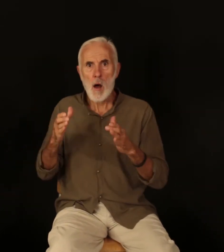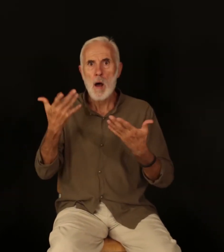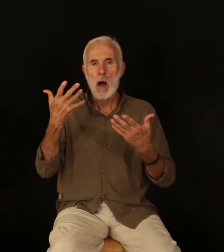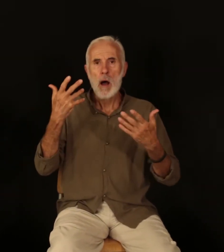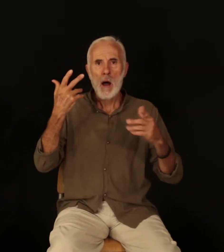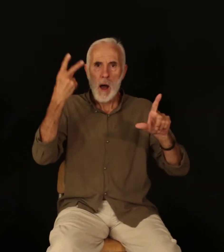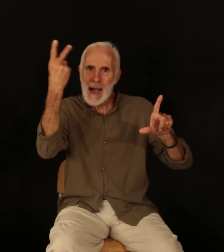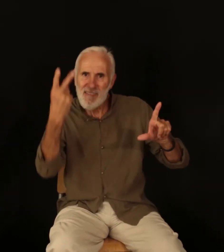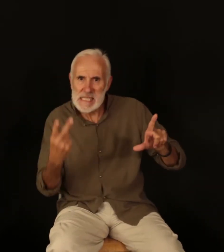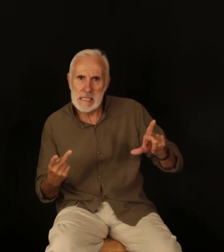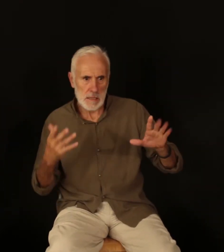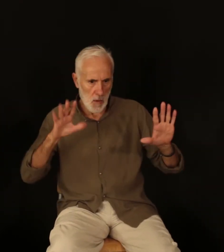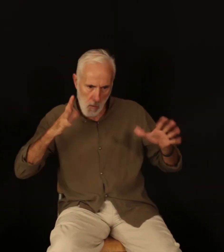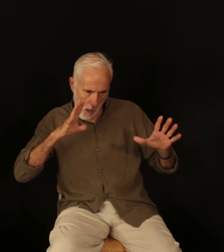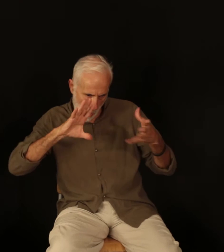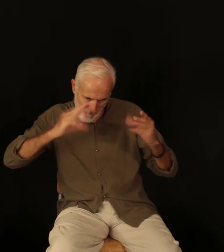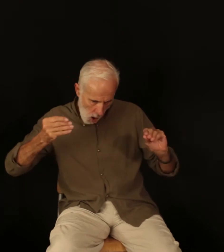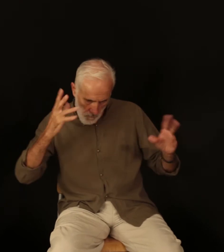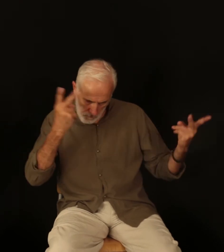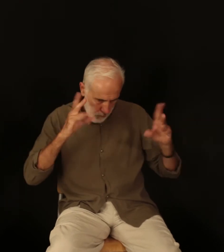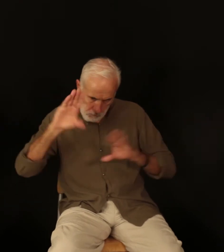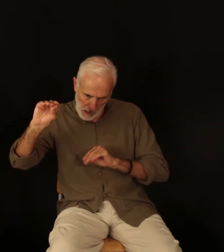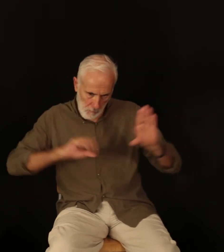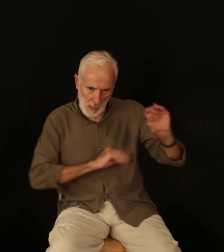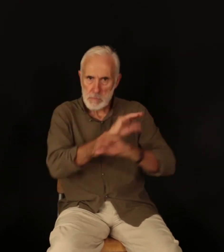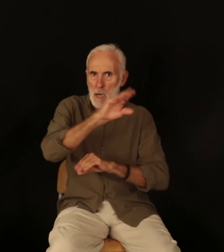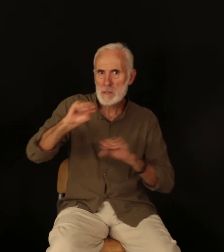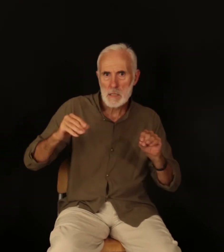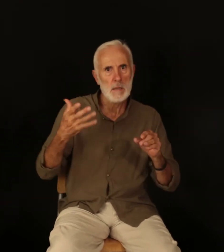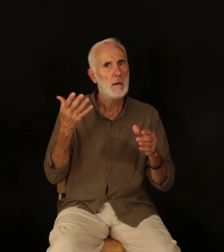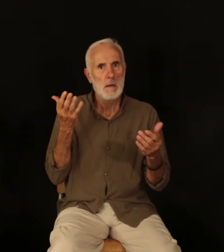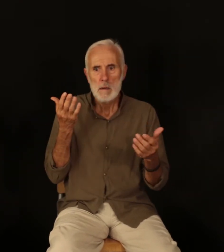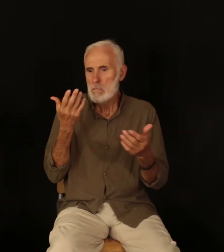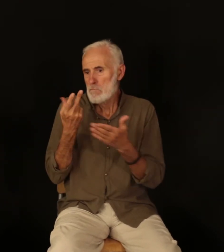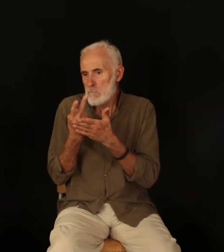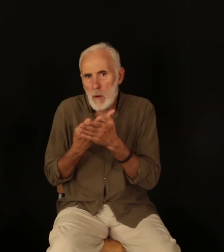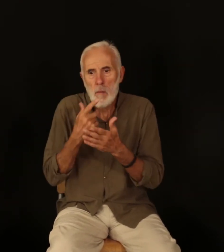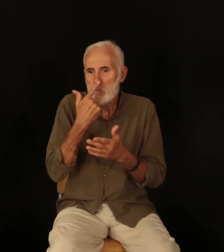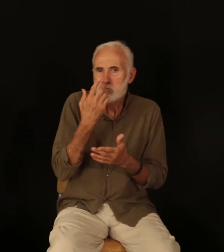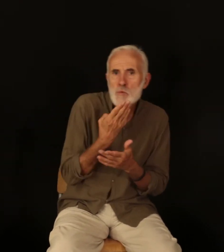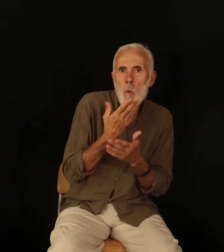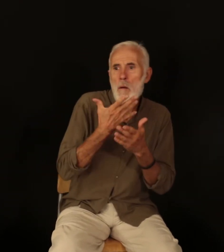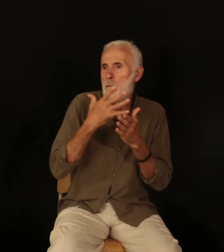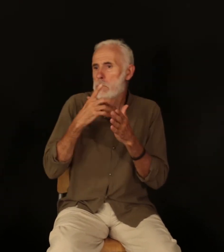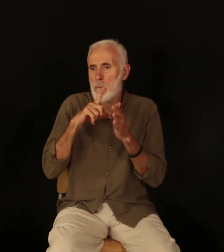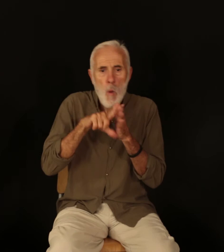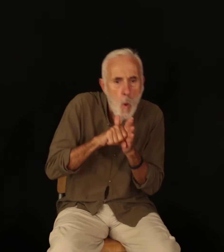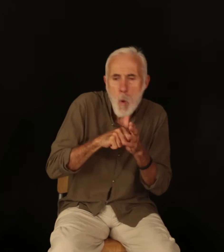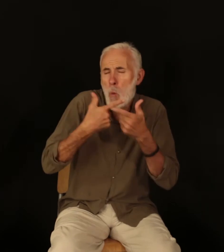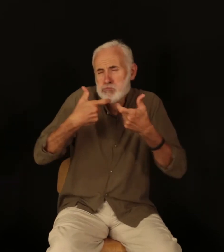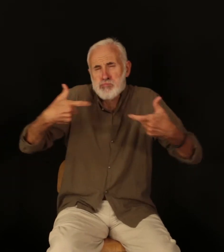textes et des images à l'intérieur de la revue et produire les différents éléments graphiques dont nous avons besoin.